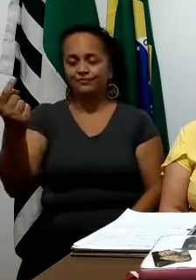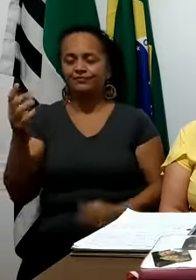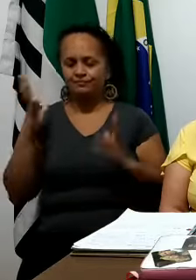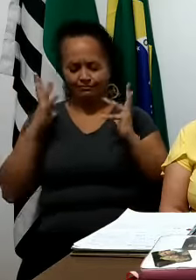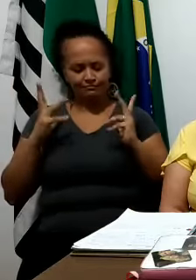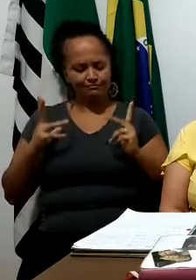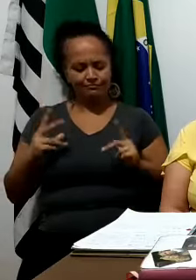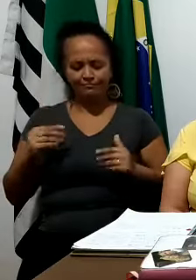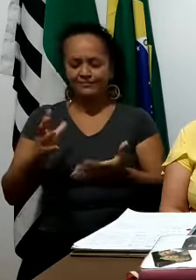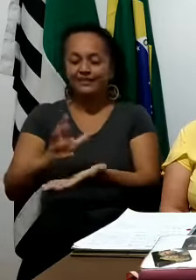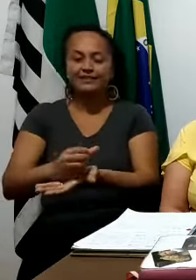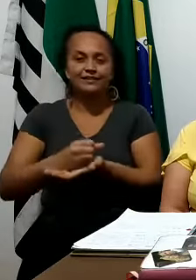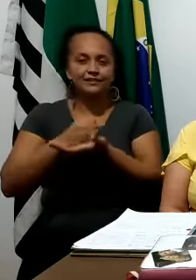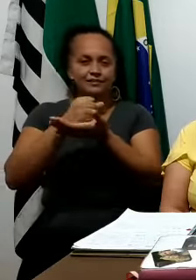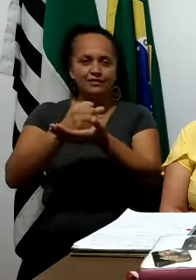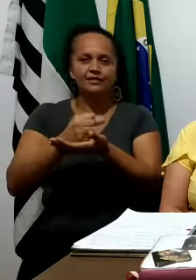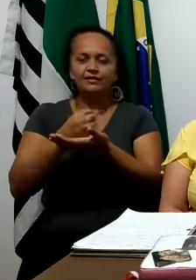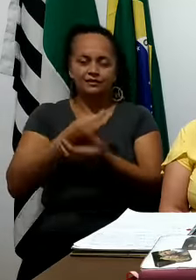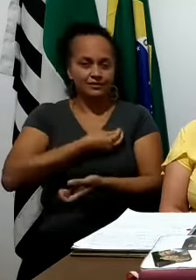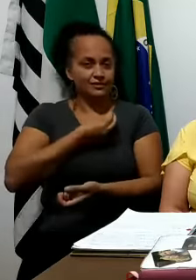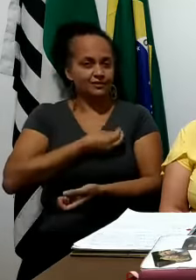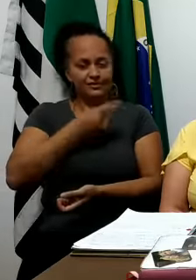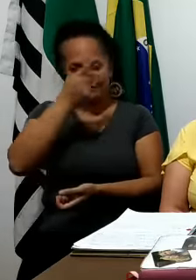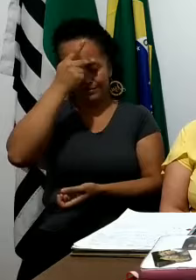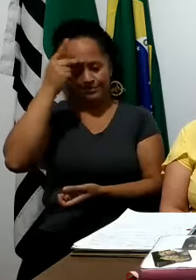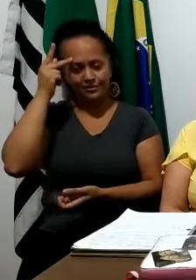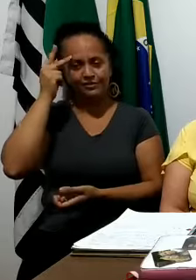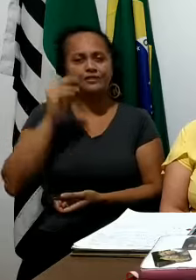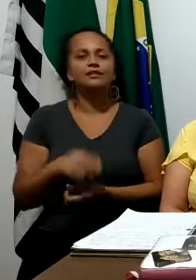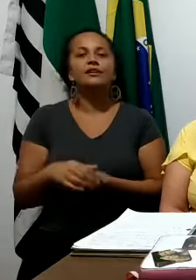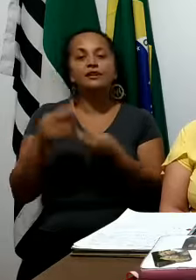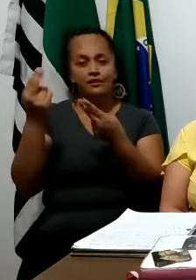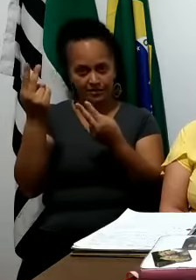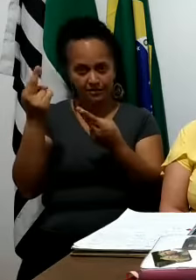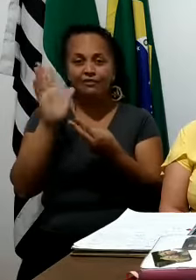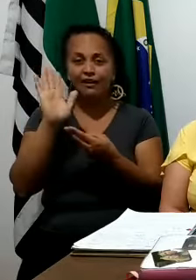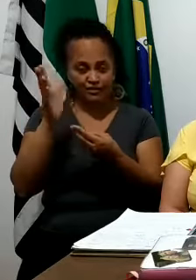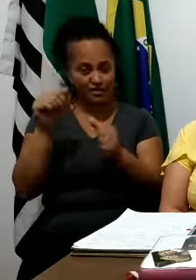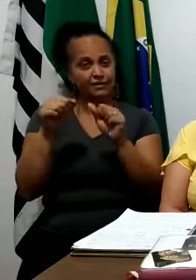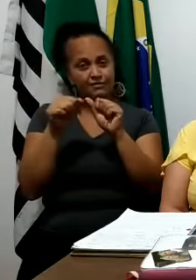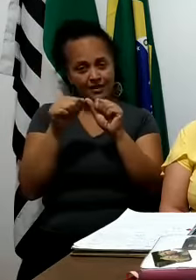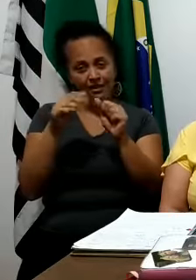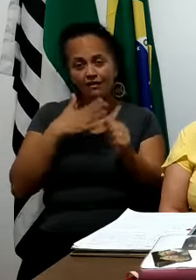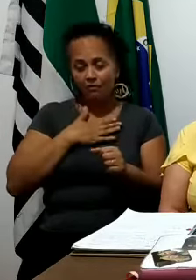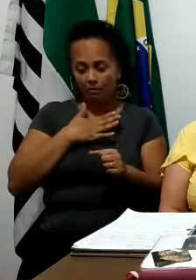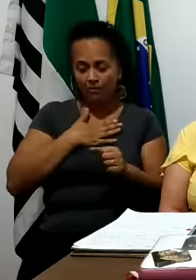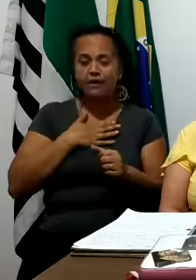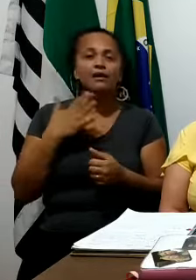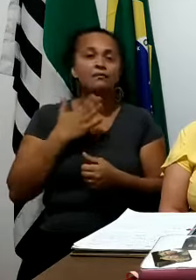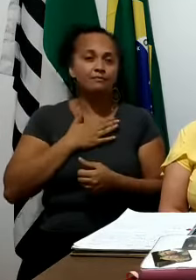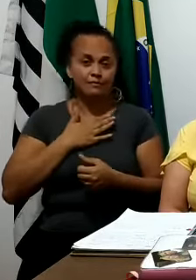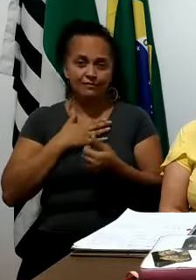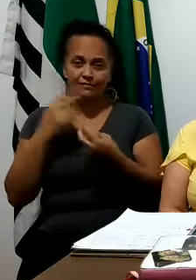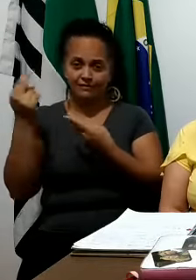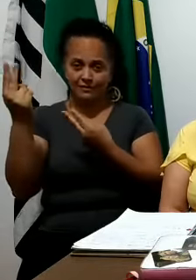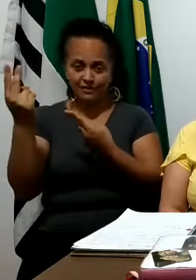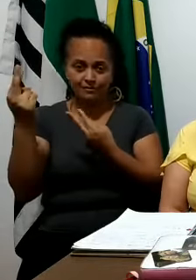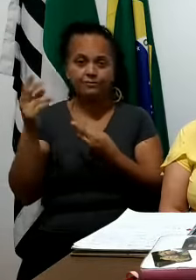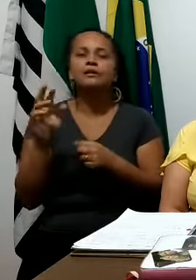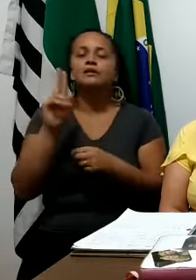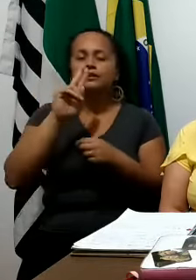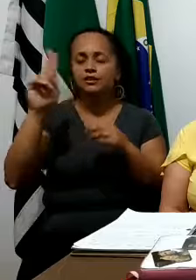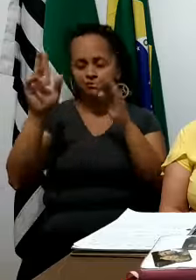e revelação na vida dos meus irmãos, Pai, assim como o Senhor fez comigo, com a minha irmã, faz na vida dos nossos irmãos também, Pai, em